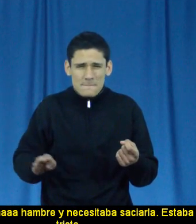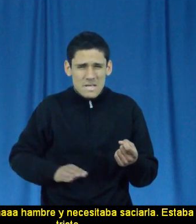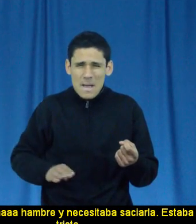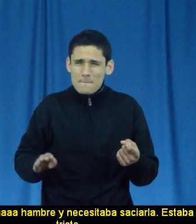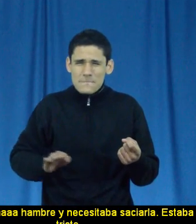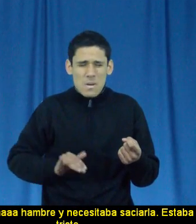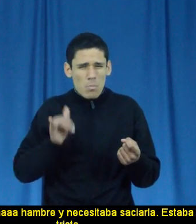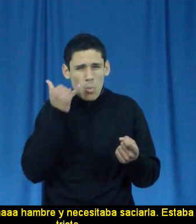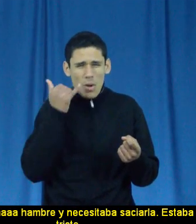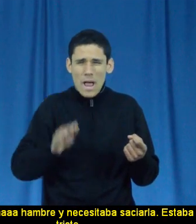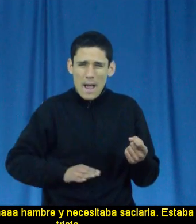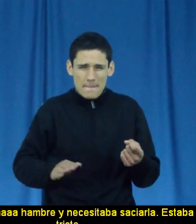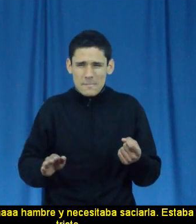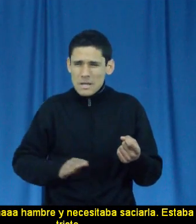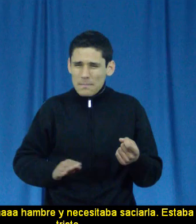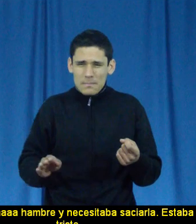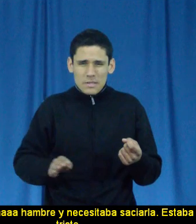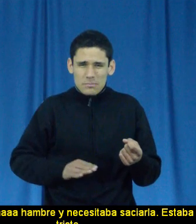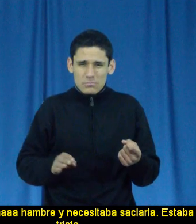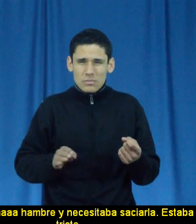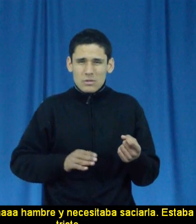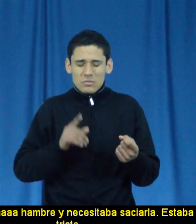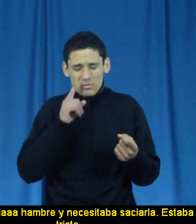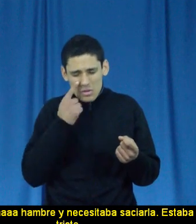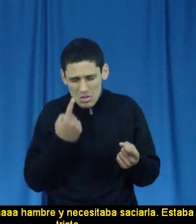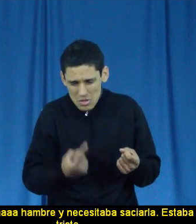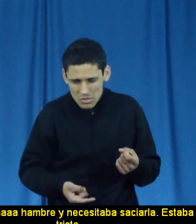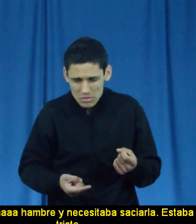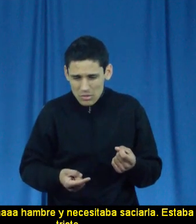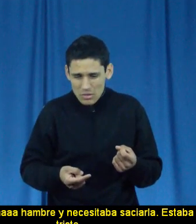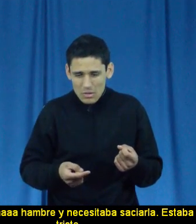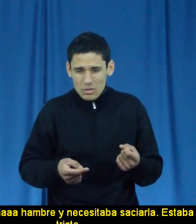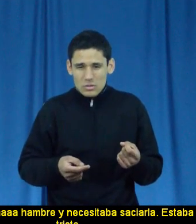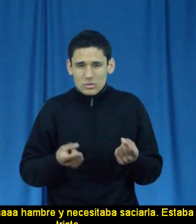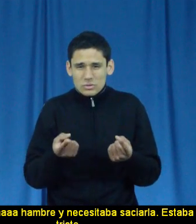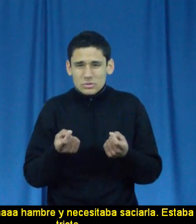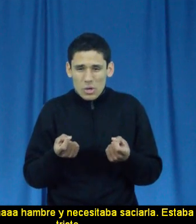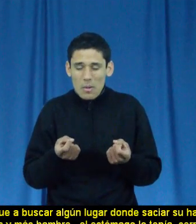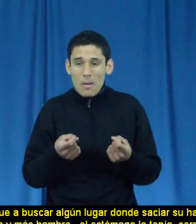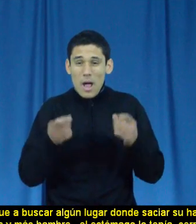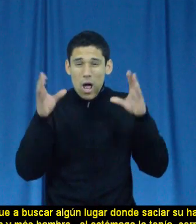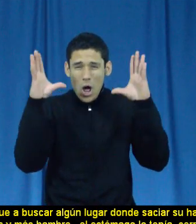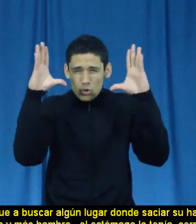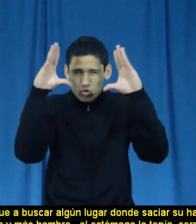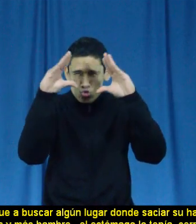Tenía mucha hambre y necesitaba saciarla. Estaba muy triste.